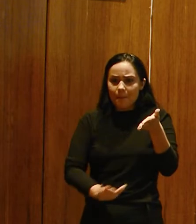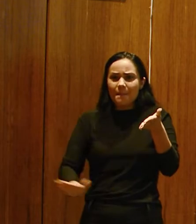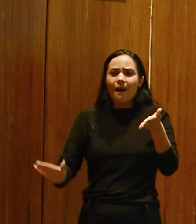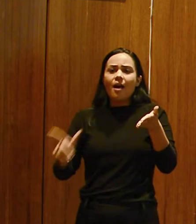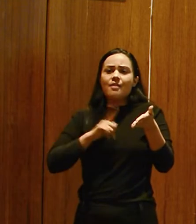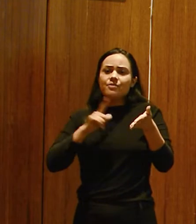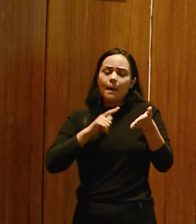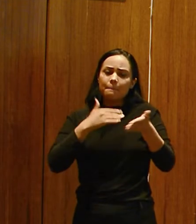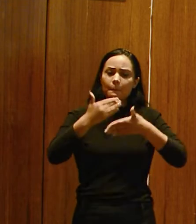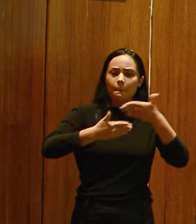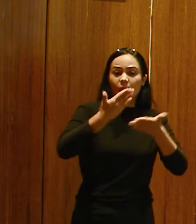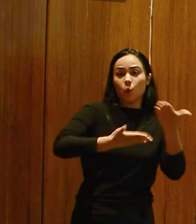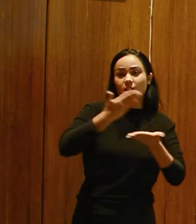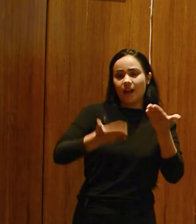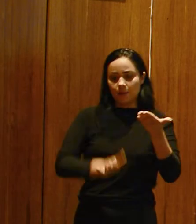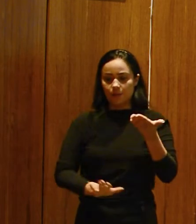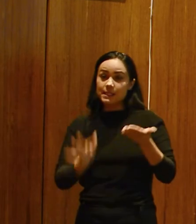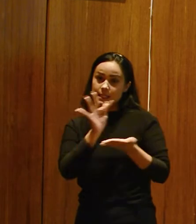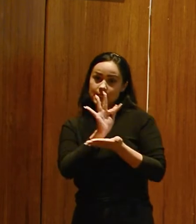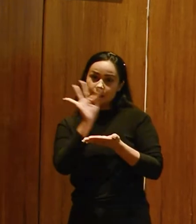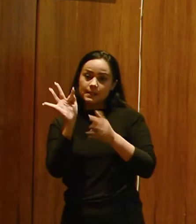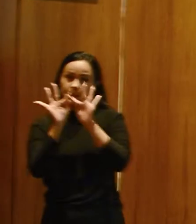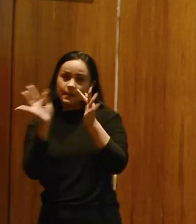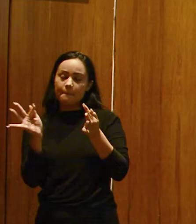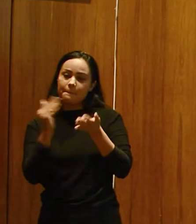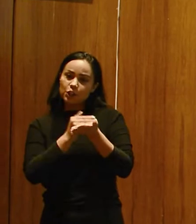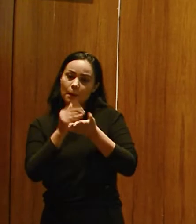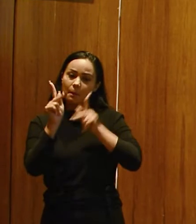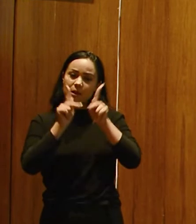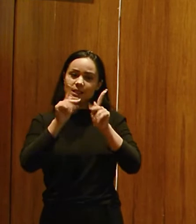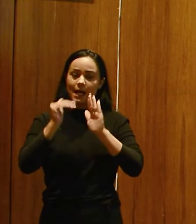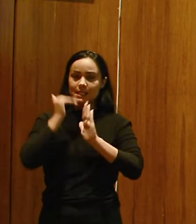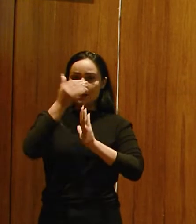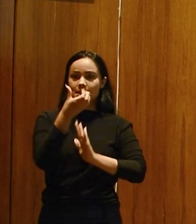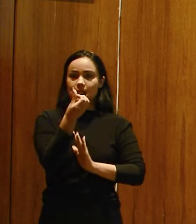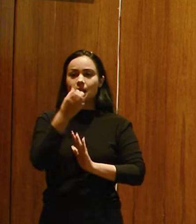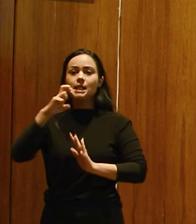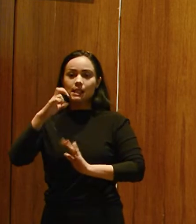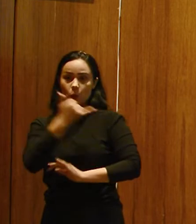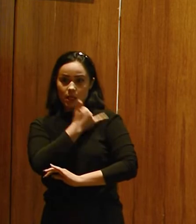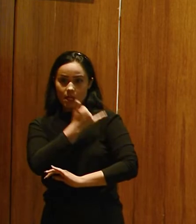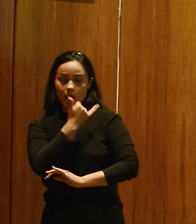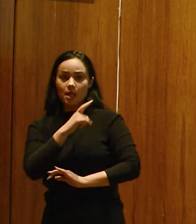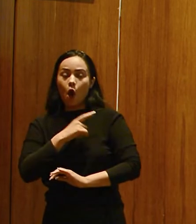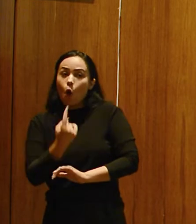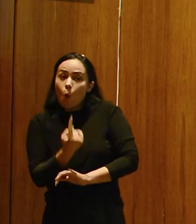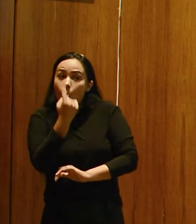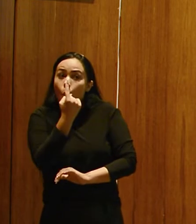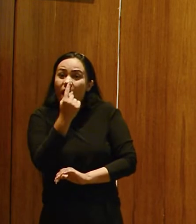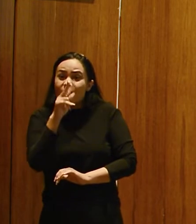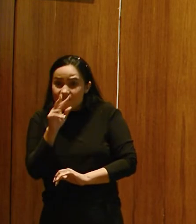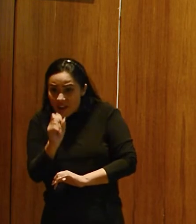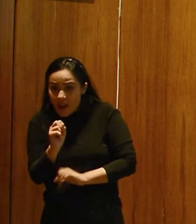triagens auditivas simples a partir da população acima de 65 anos, pelo menos uma vez por